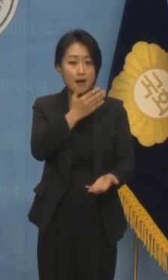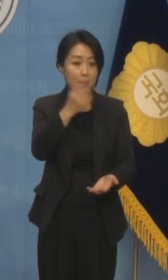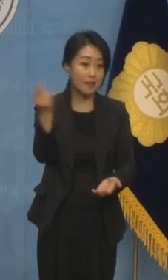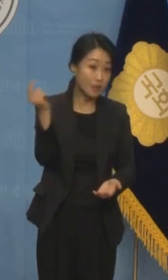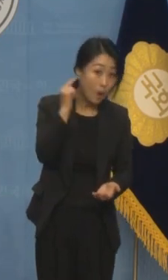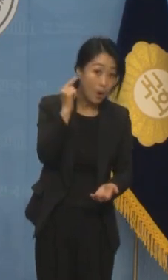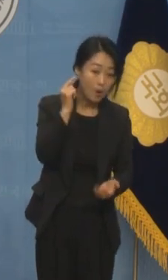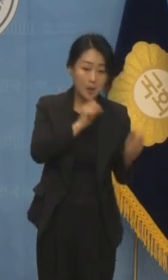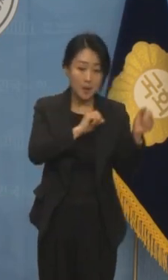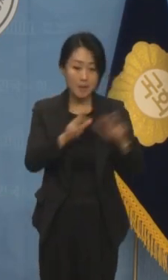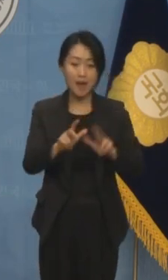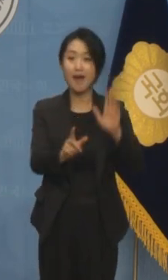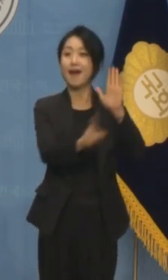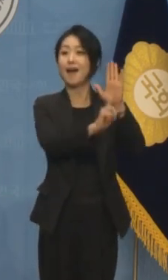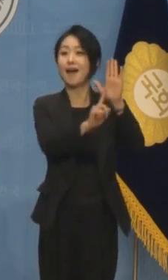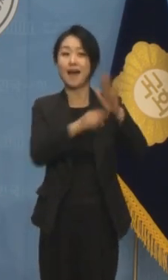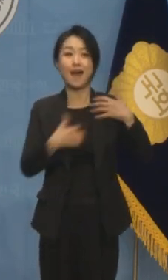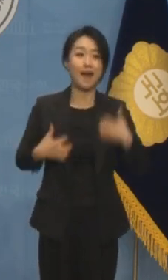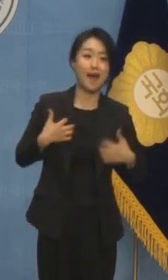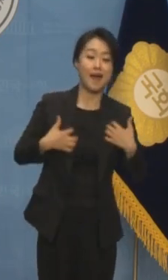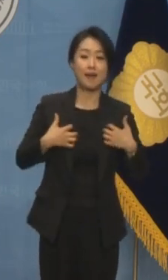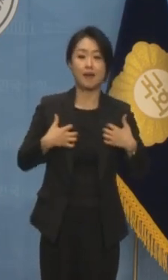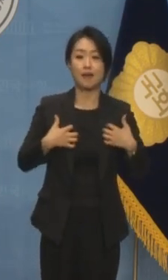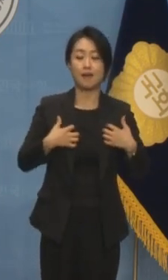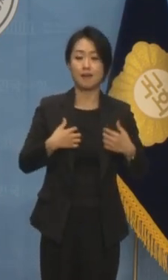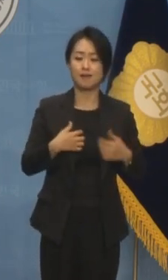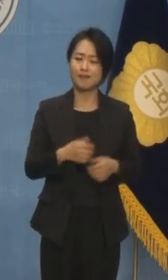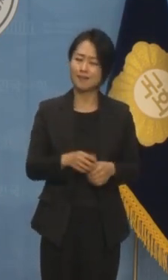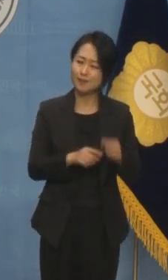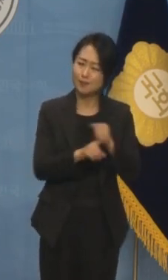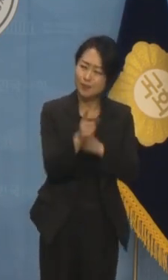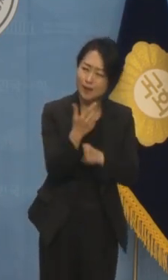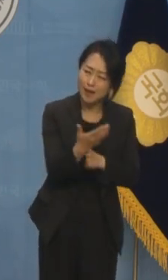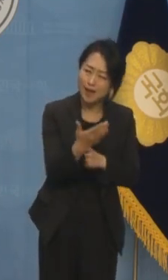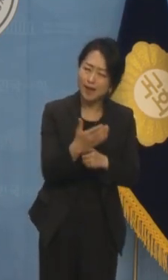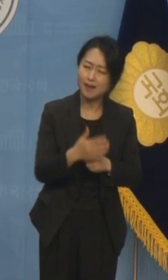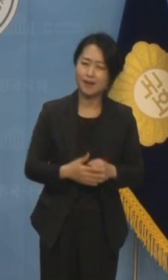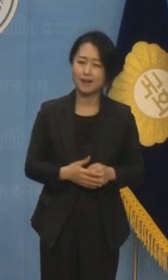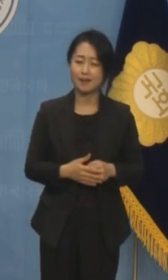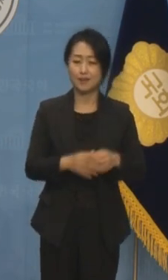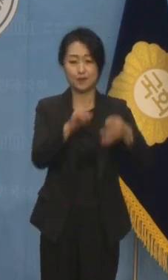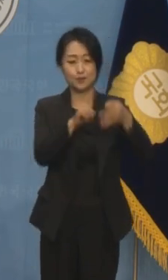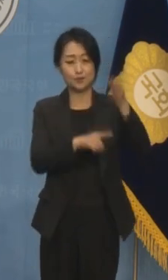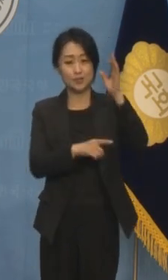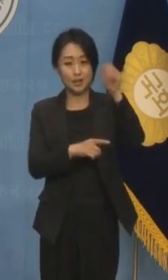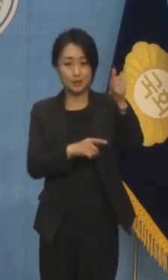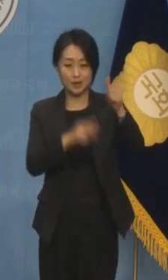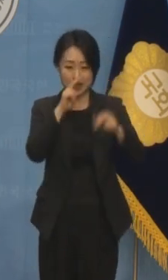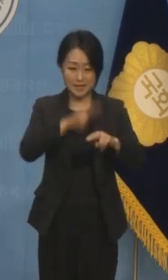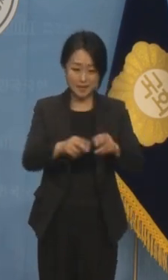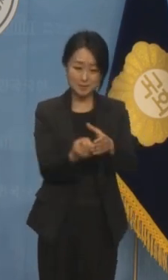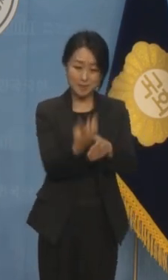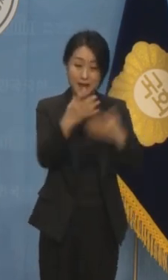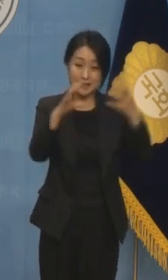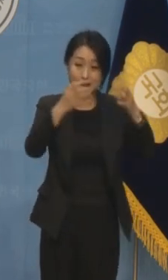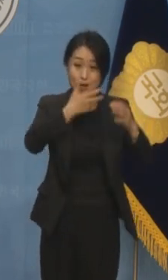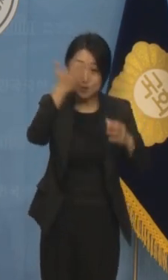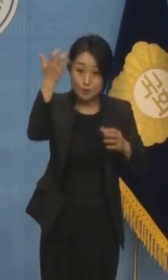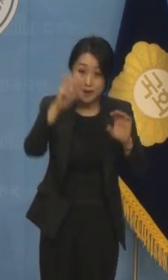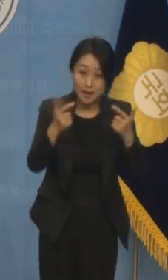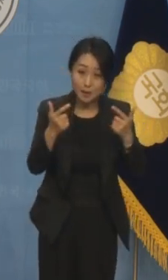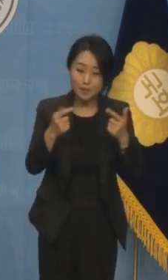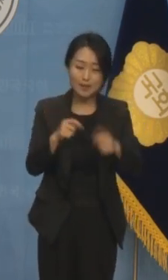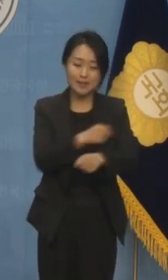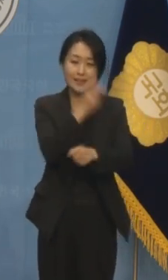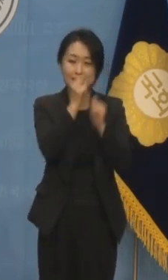브리핑을 했습니까? 혹시 윤석열 대통령이 본 가능성은 산유국의 꿈이 아니라 특검